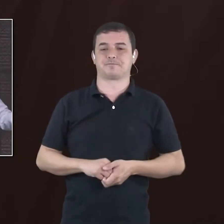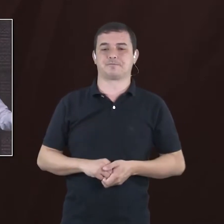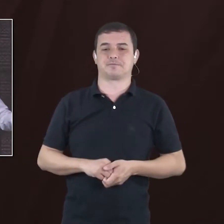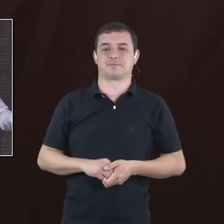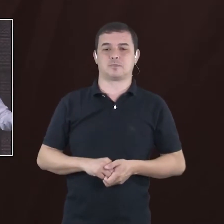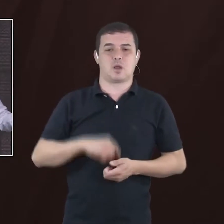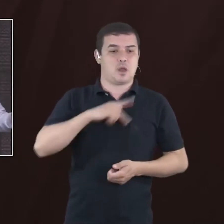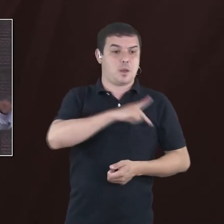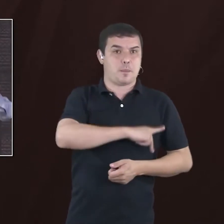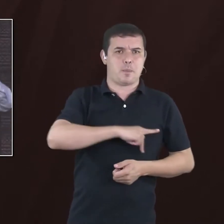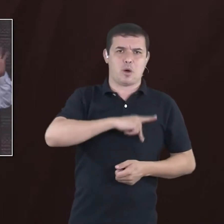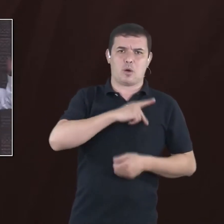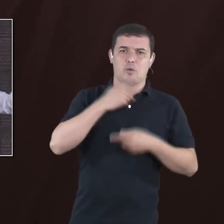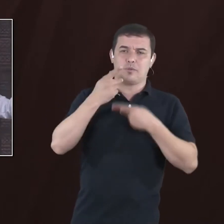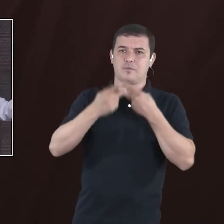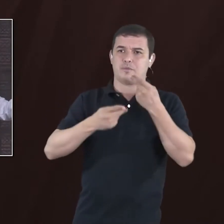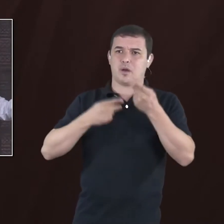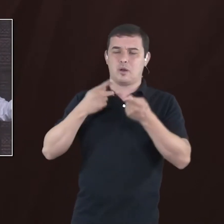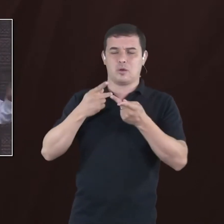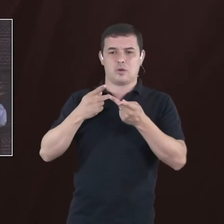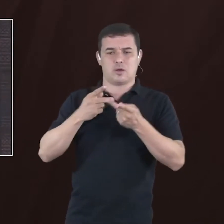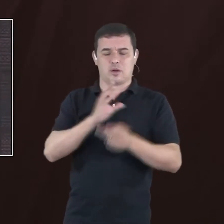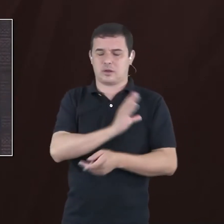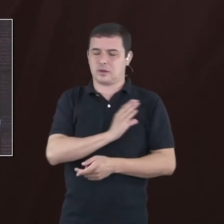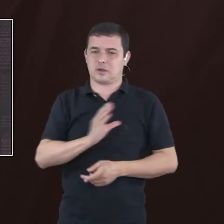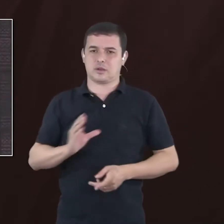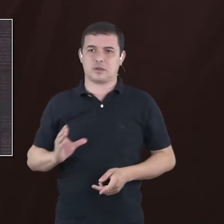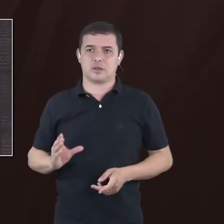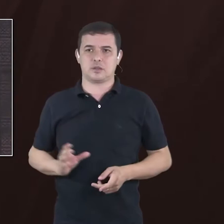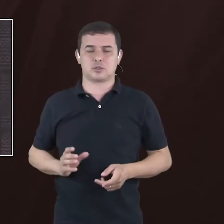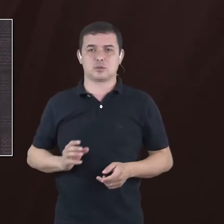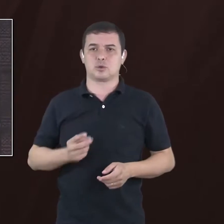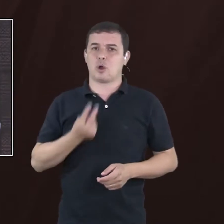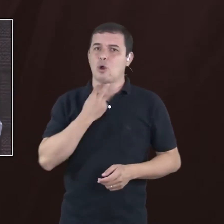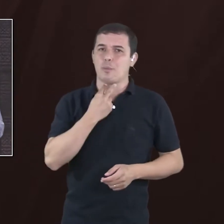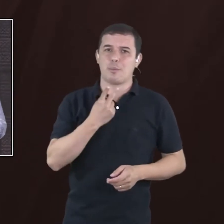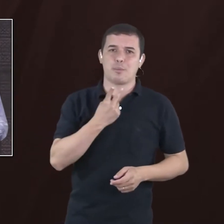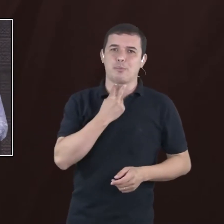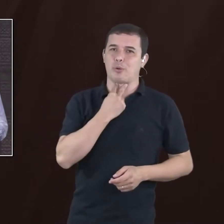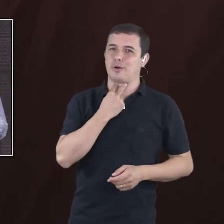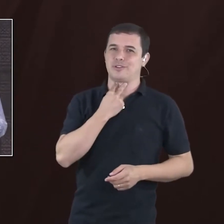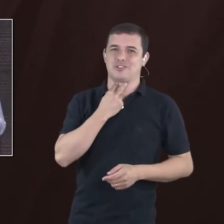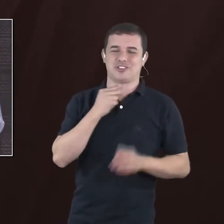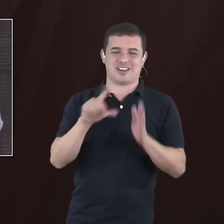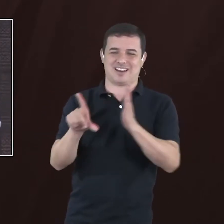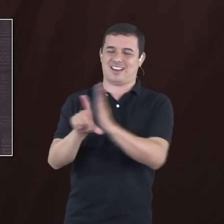o quê? Ofendendo tudo que Deus fez por meio de Cristo. Portanto, irmãos,